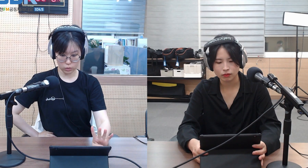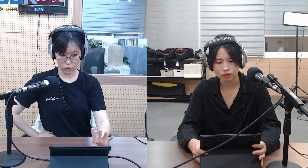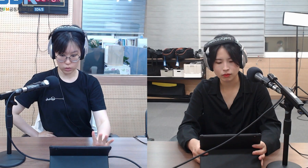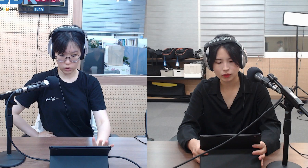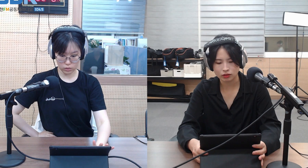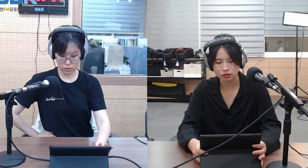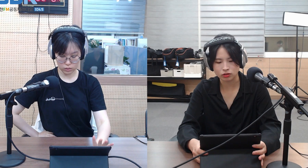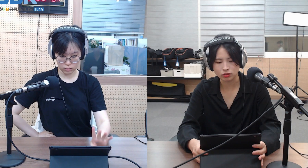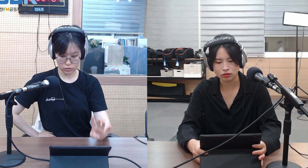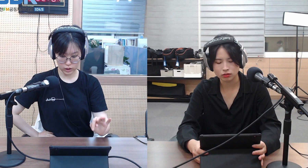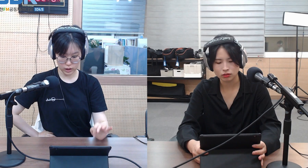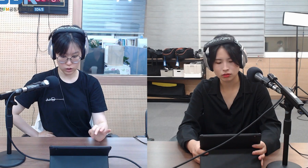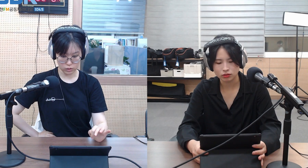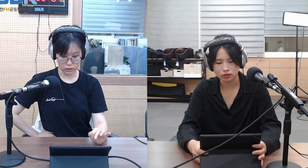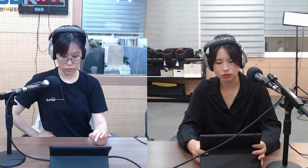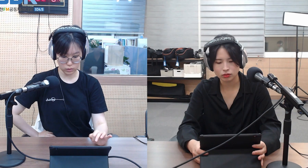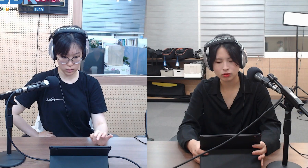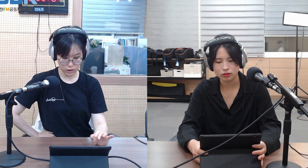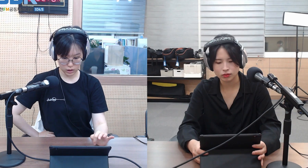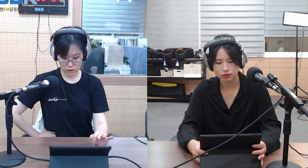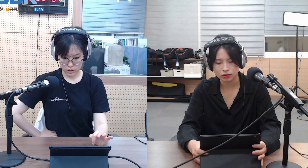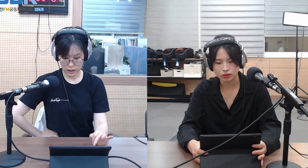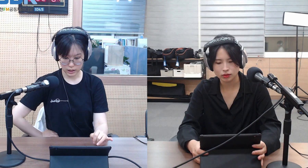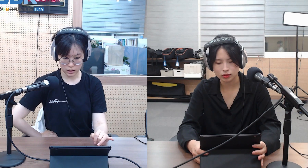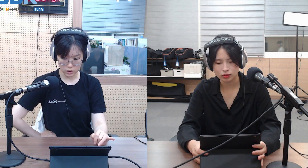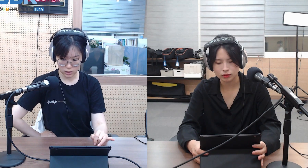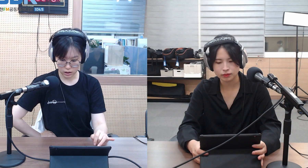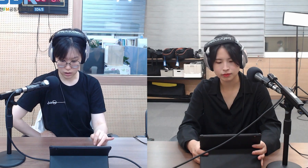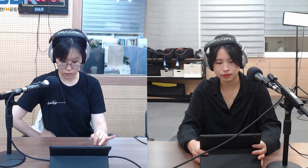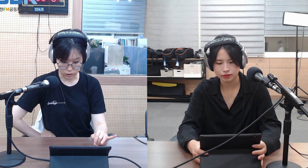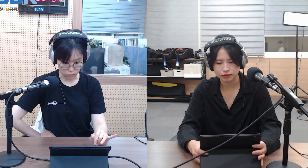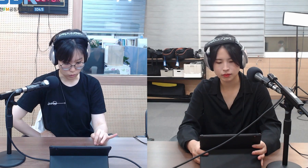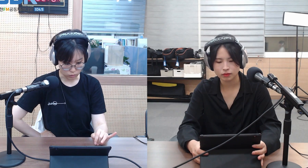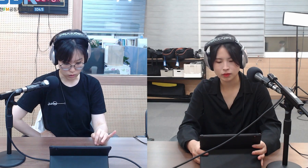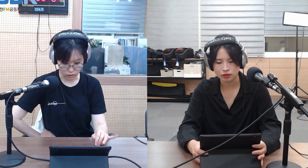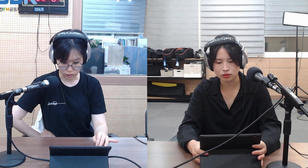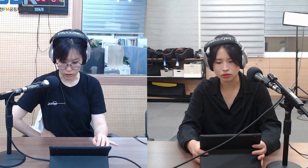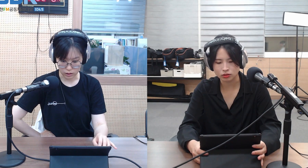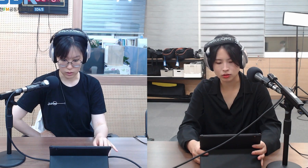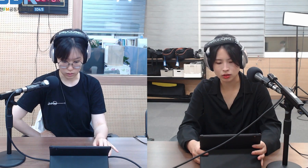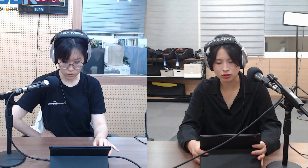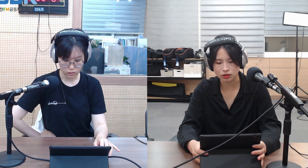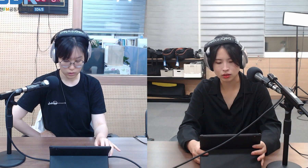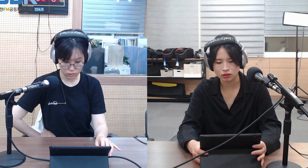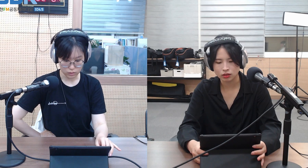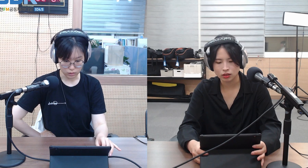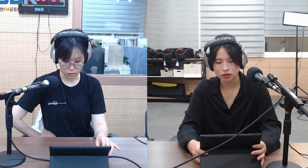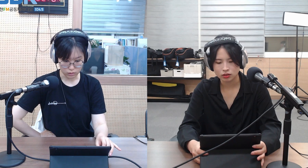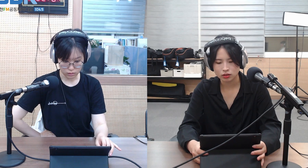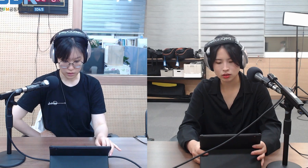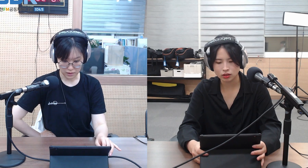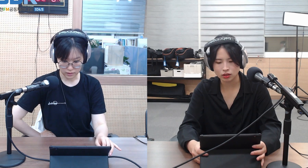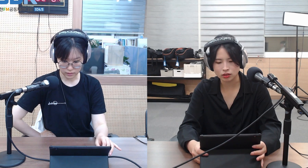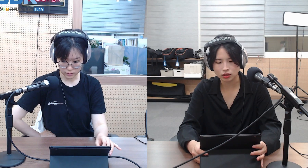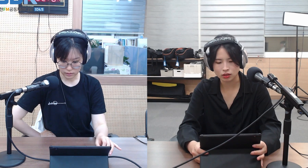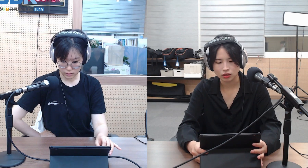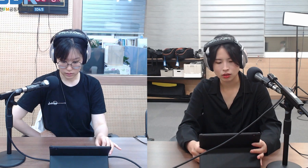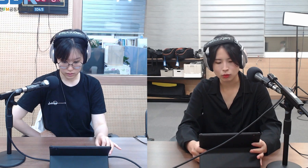권익옹호, 그렇죠. 문화예술 활동, 장애인 인식 개선 활동 이렇게요. 그렇죠. 네네. 네. 사실 이제